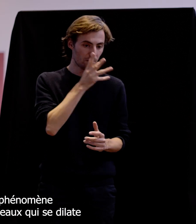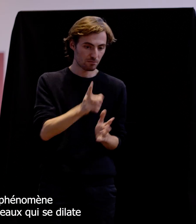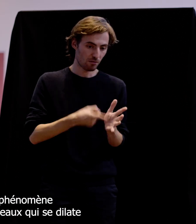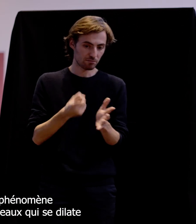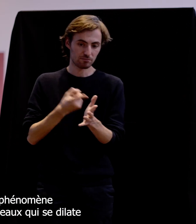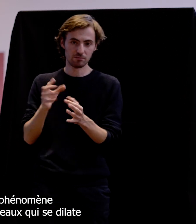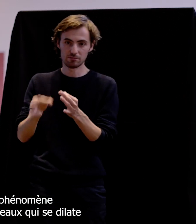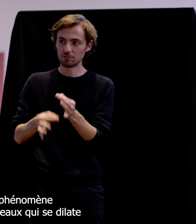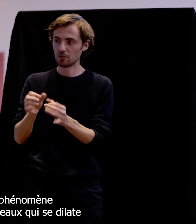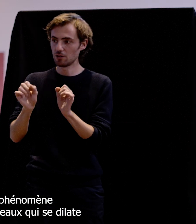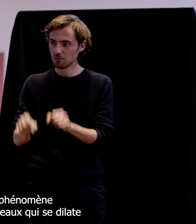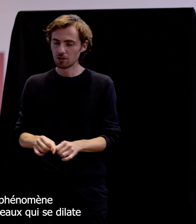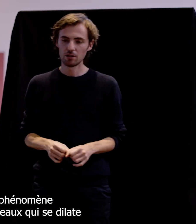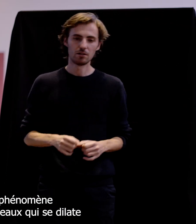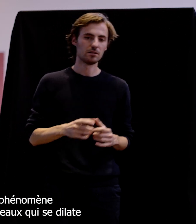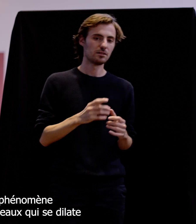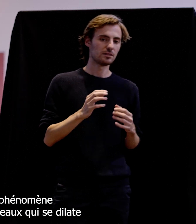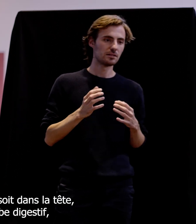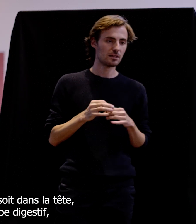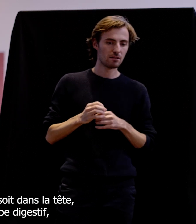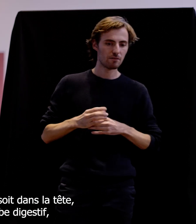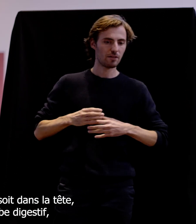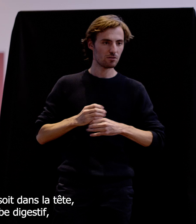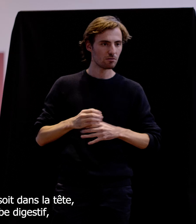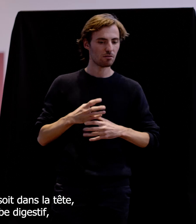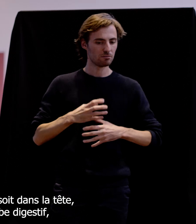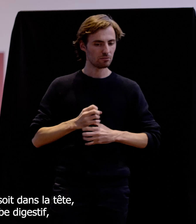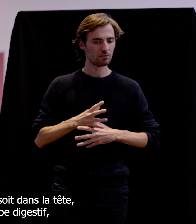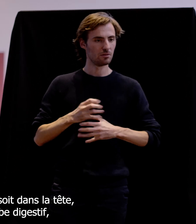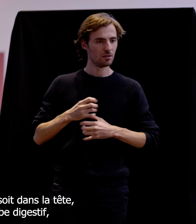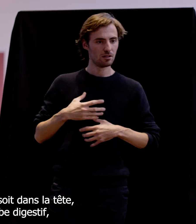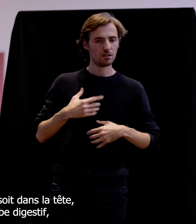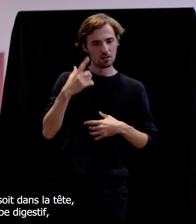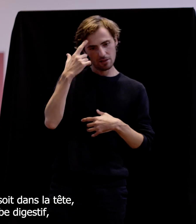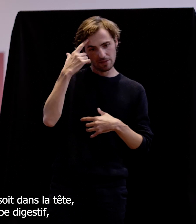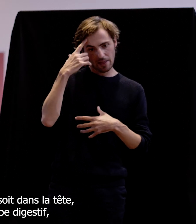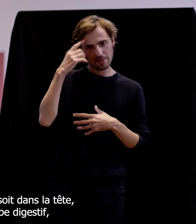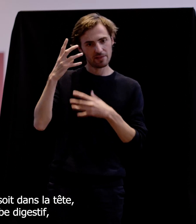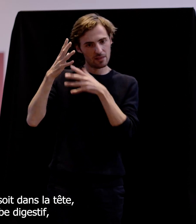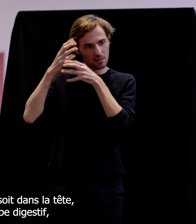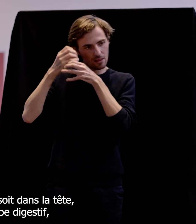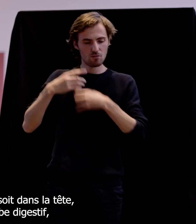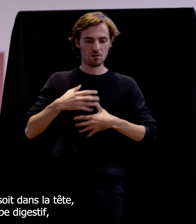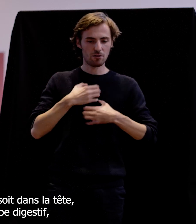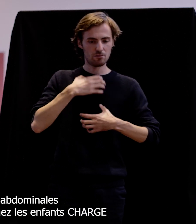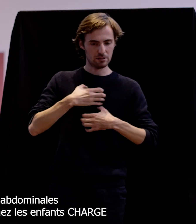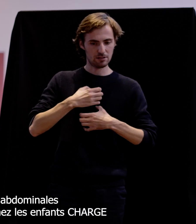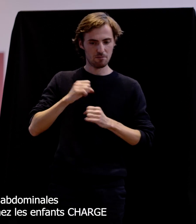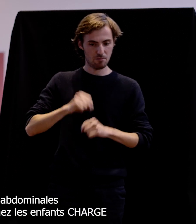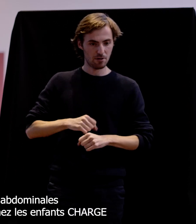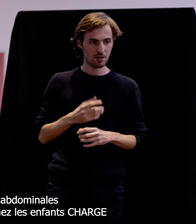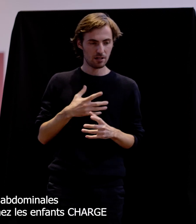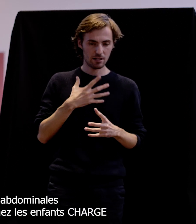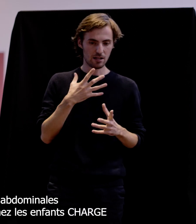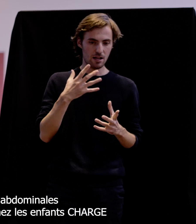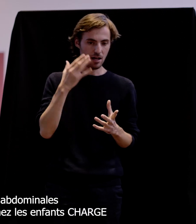phénomène vasomoteur de vaisseaux qui se dilatent et qui se contractent, soit dans la tête, soit dans le tube digestif. Et les